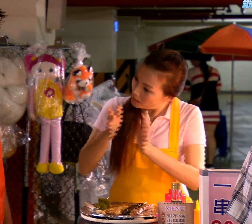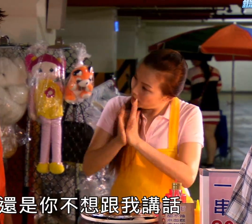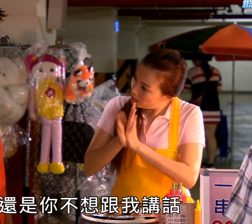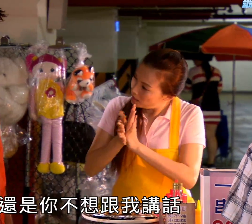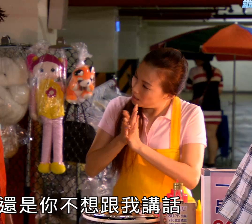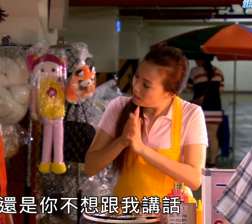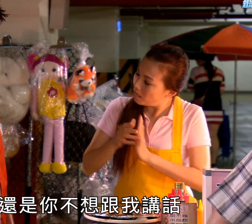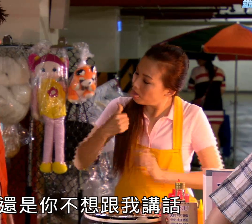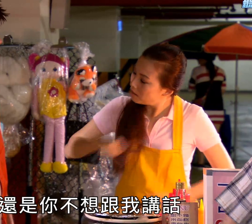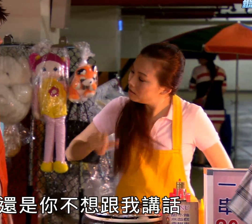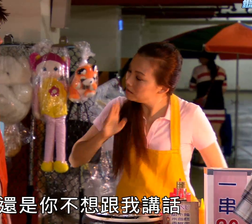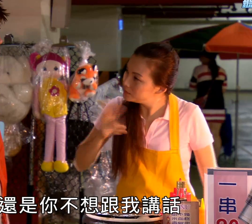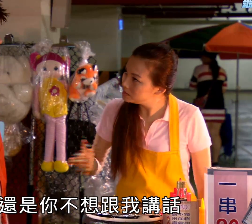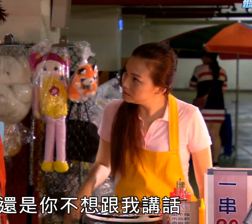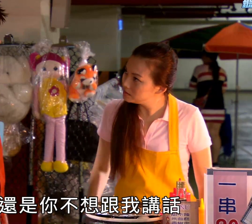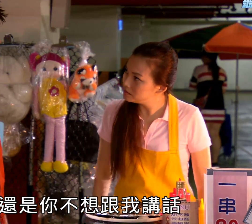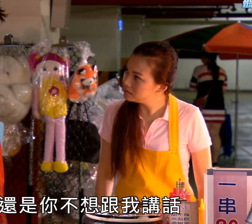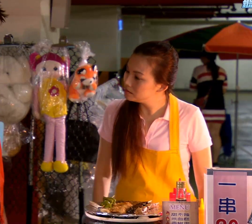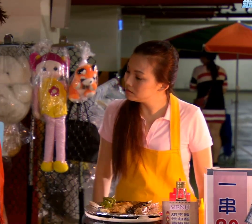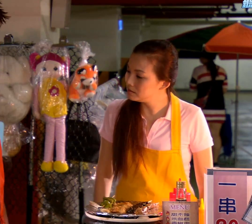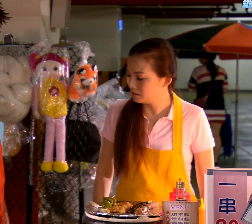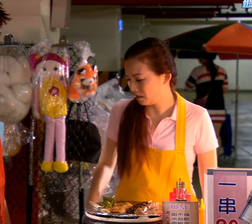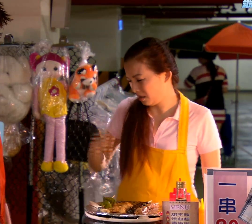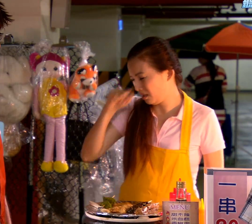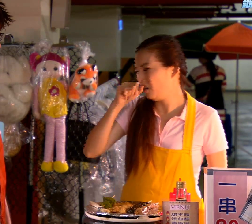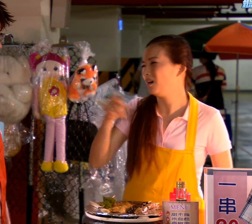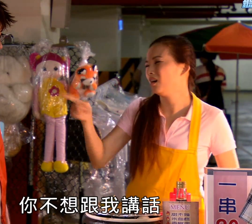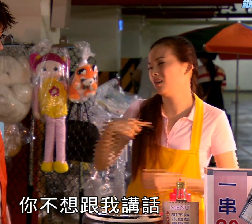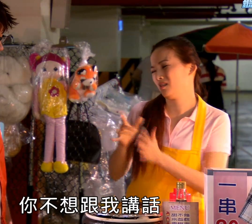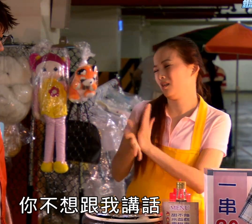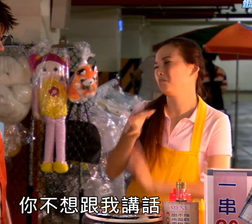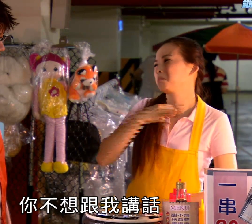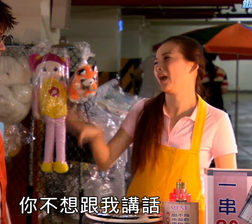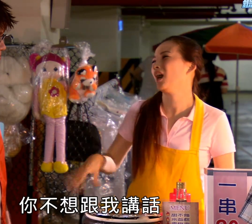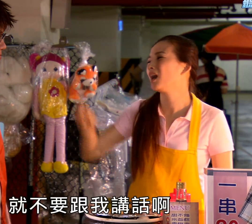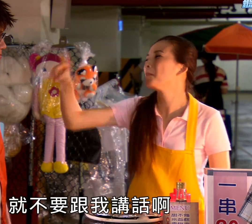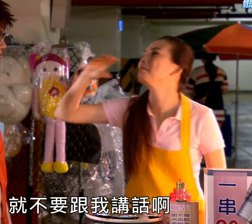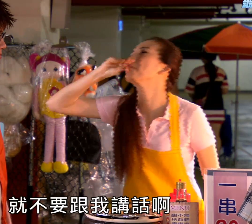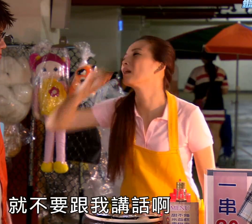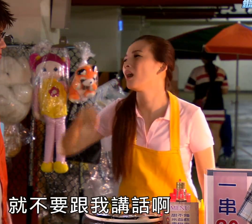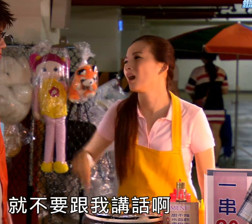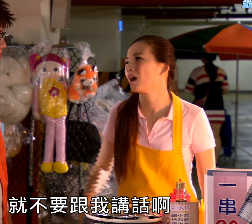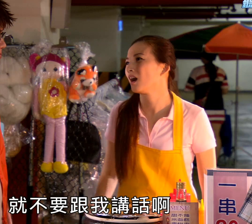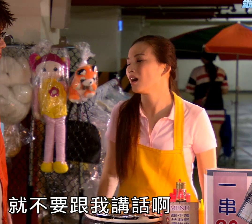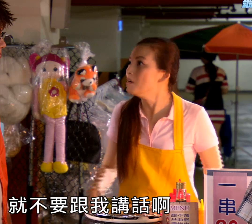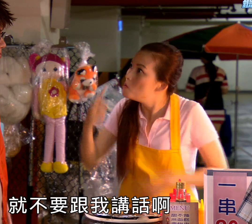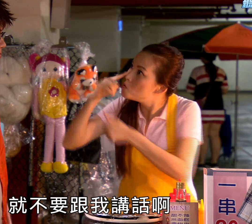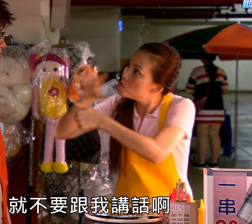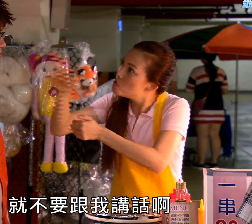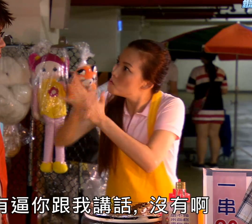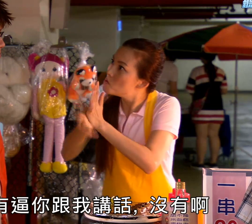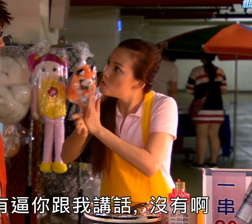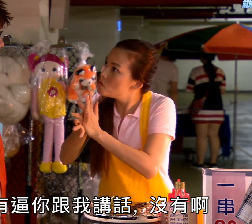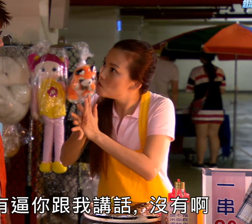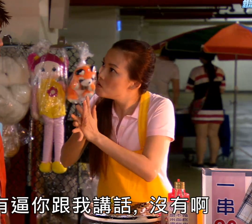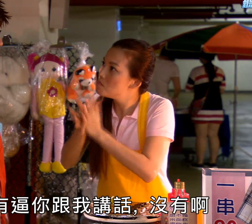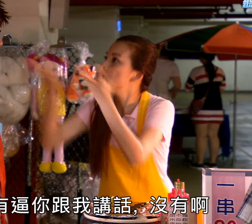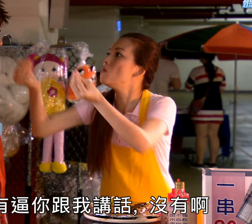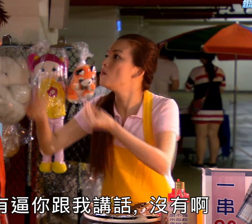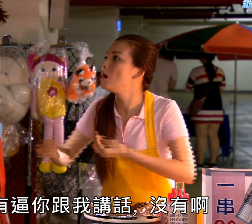还是你不想跟我讲话？你不想跟我讲话就不要跟我讲话啊！我有逼你跟我讲话啊？没